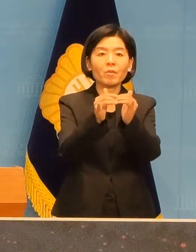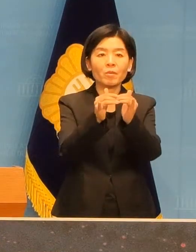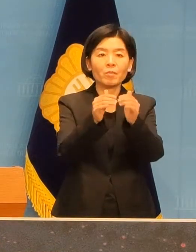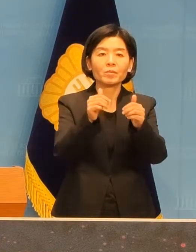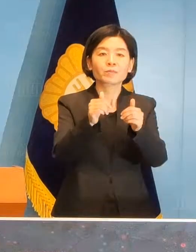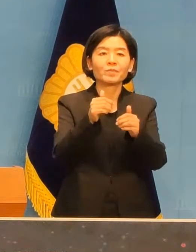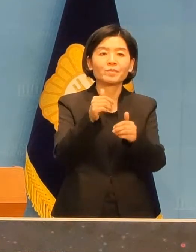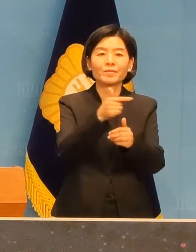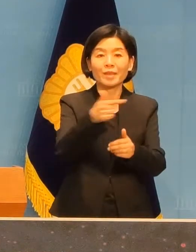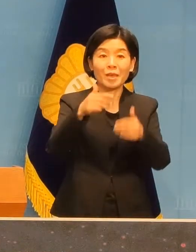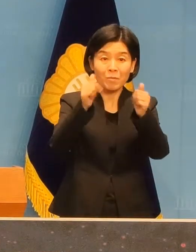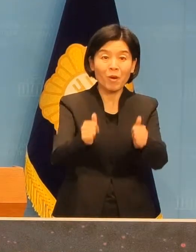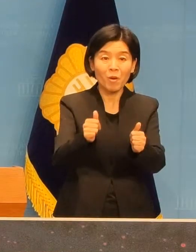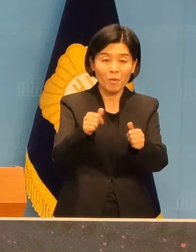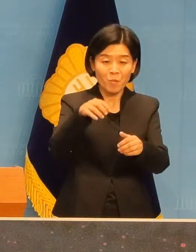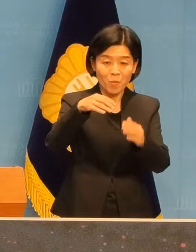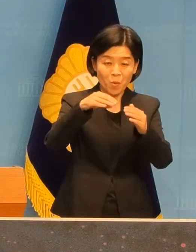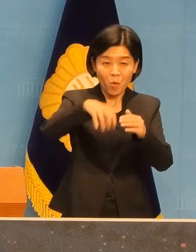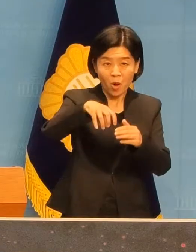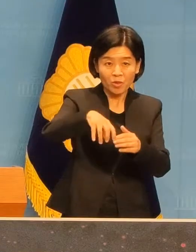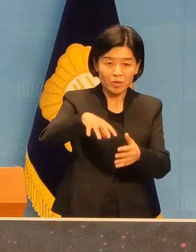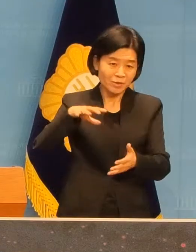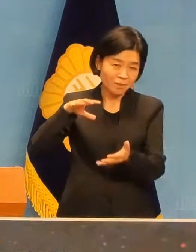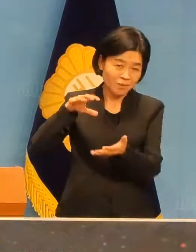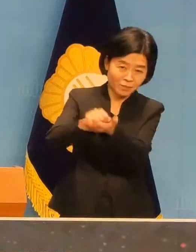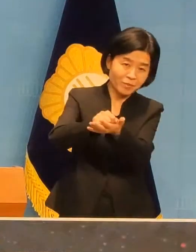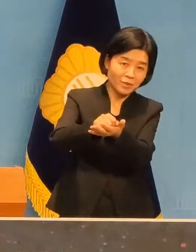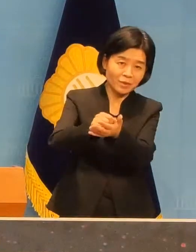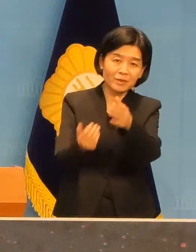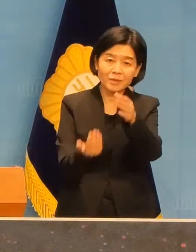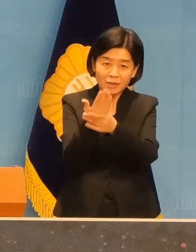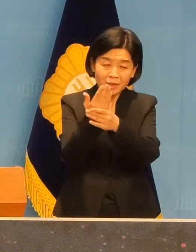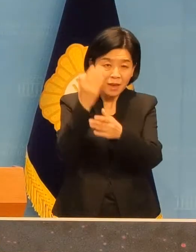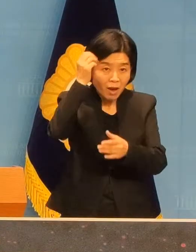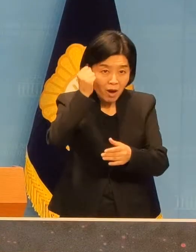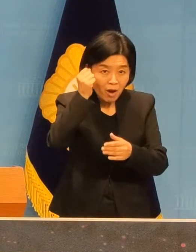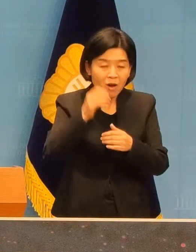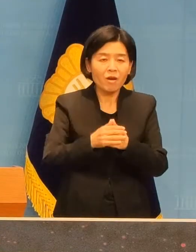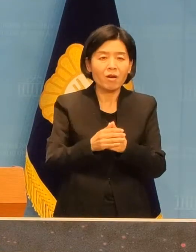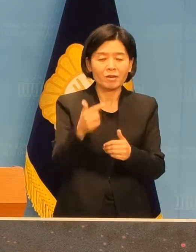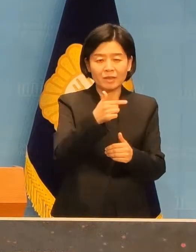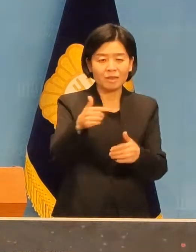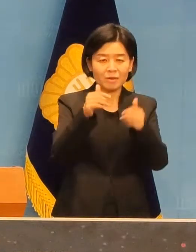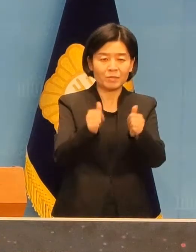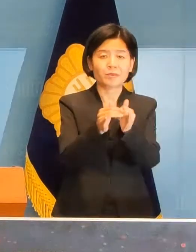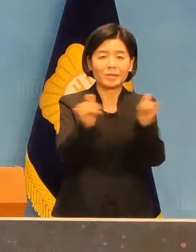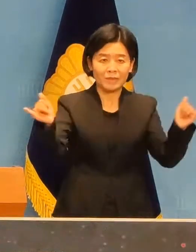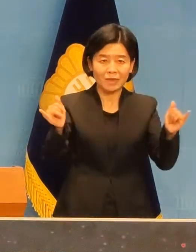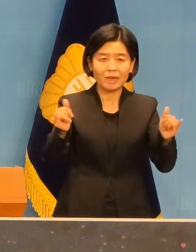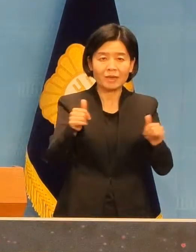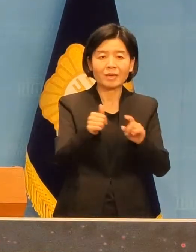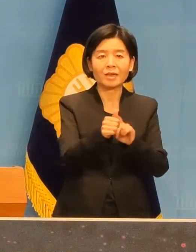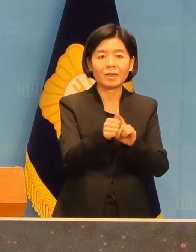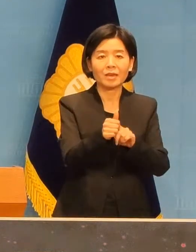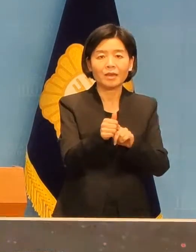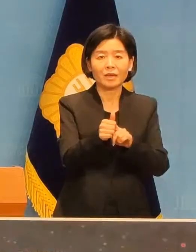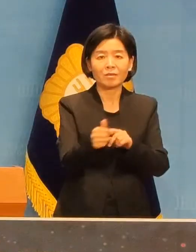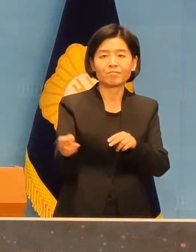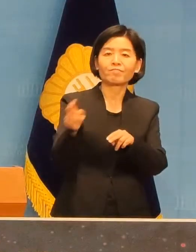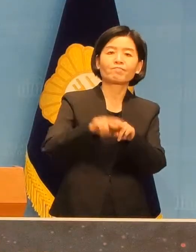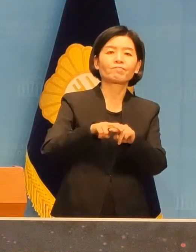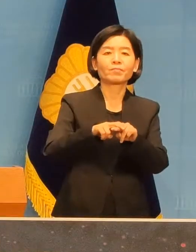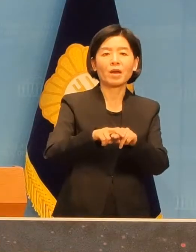대법원 점령 사태 기억하실 겁니다. 또 대법원장을 사실상 자리에